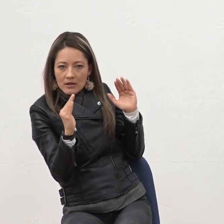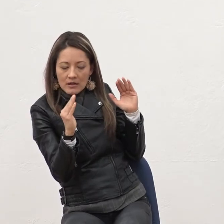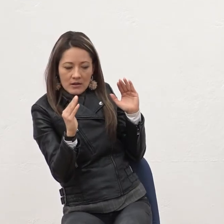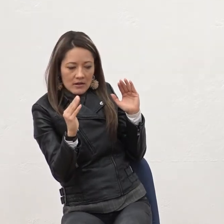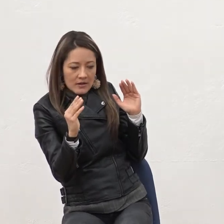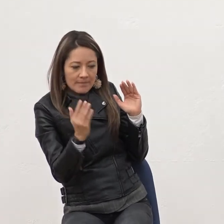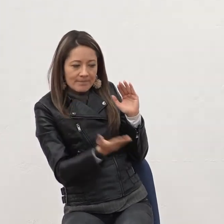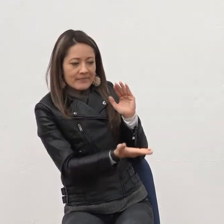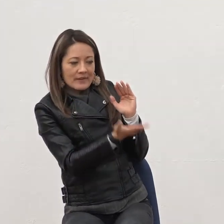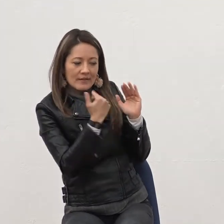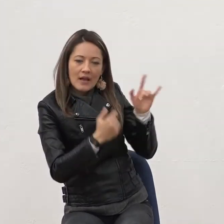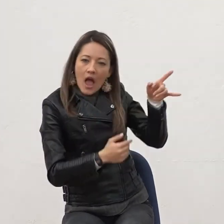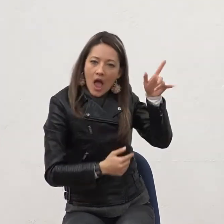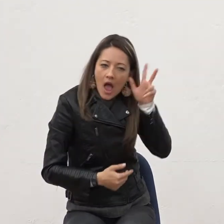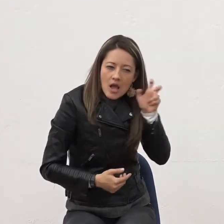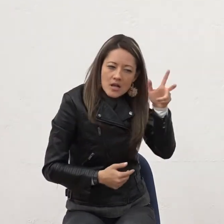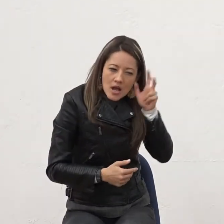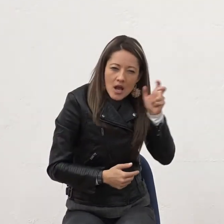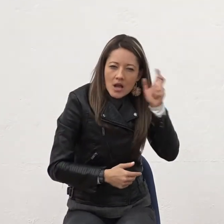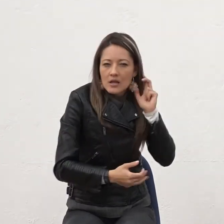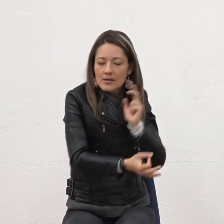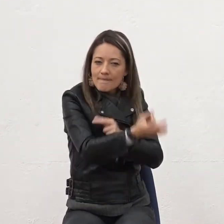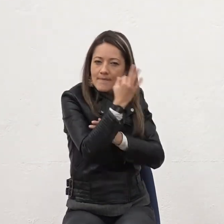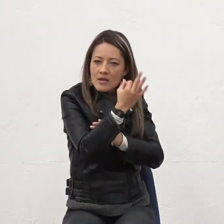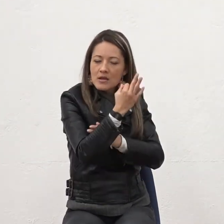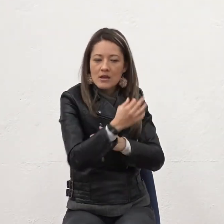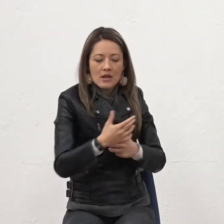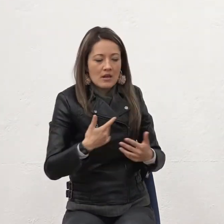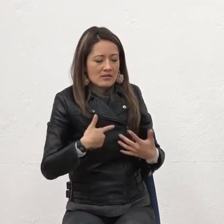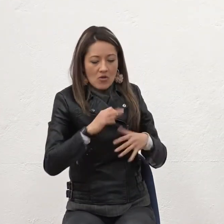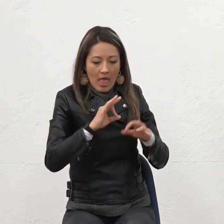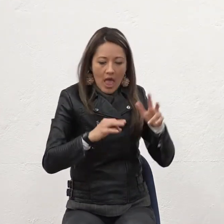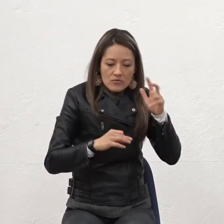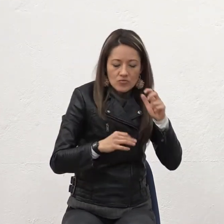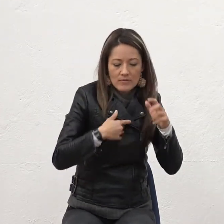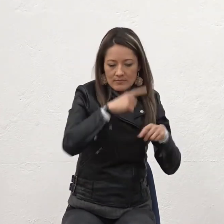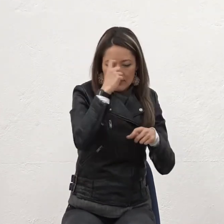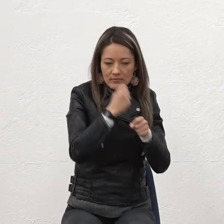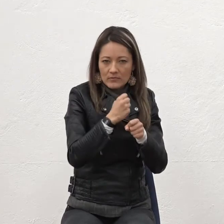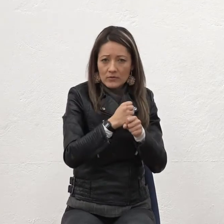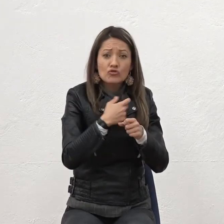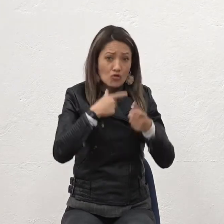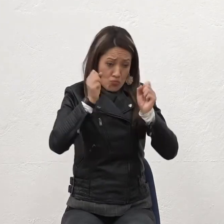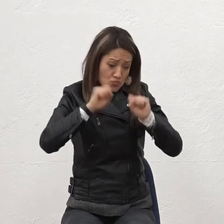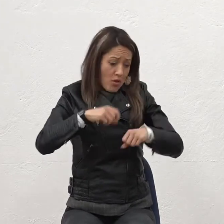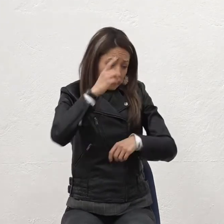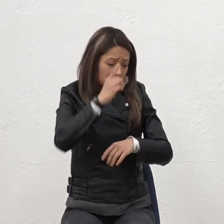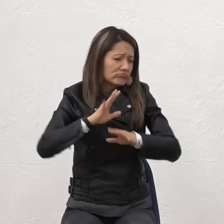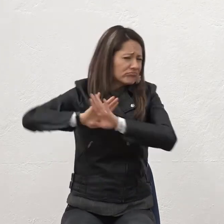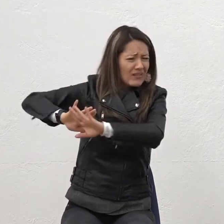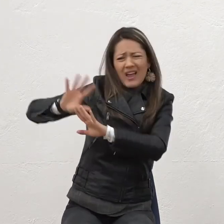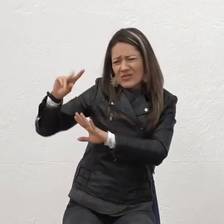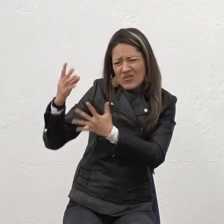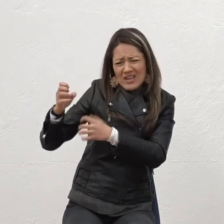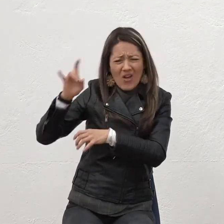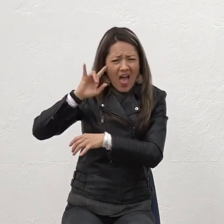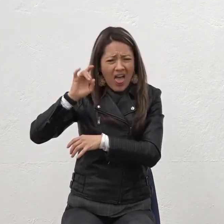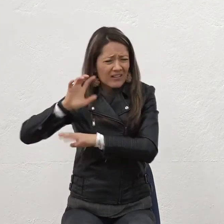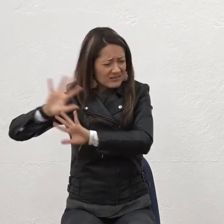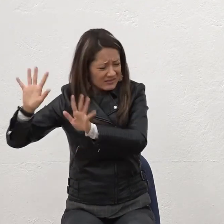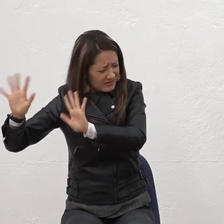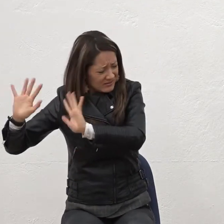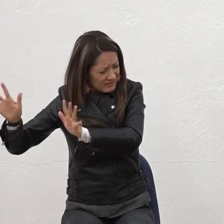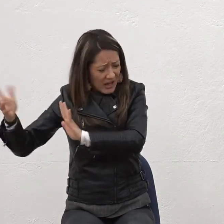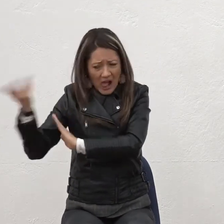no hubiese escuchado a este hombre en el trabajo, yo lo podía rechazar, decirle, no quiero que me hable de